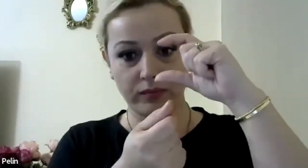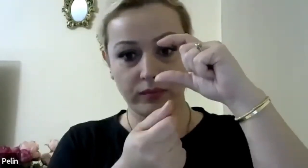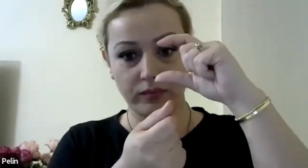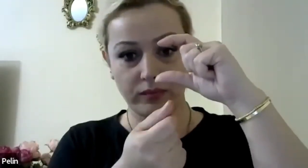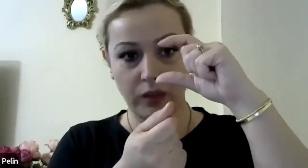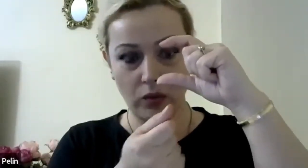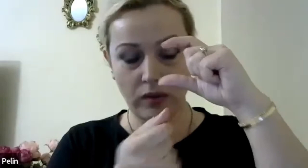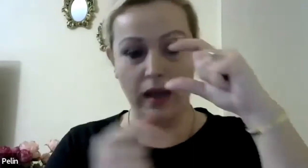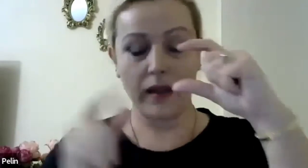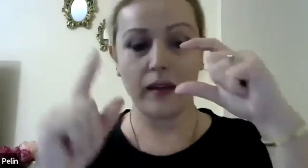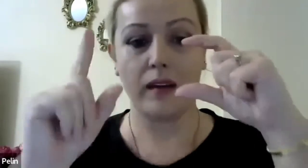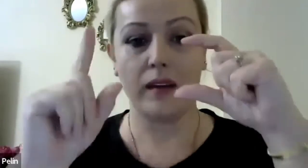Güzel.